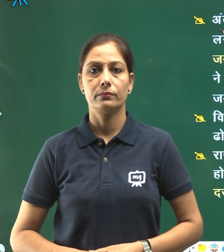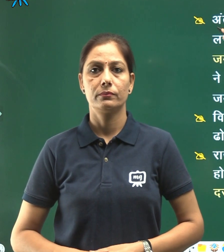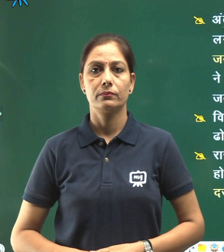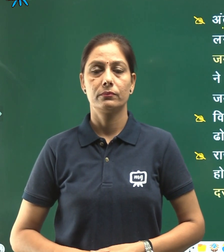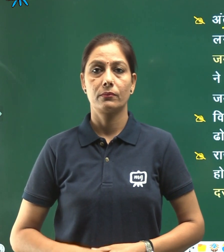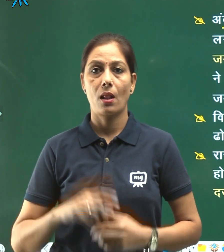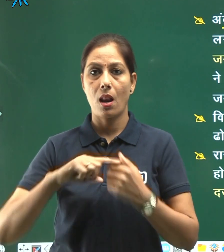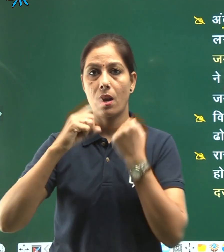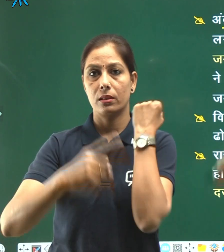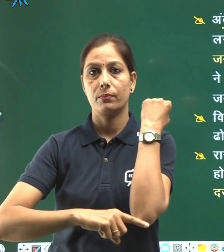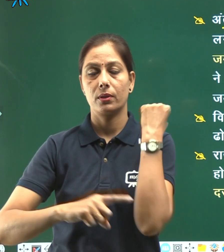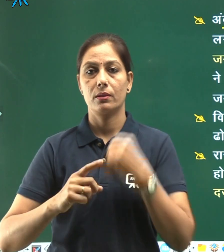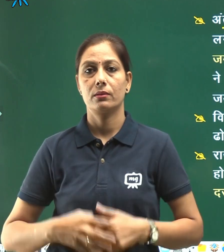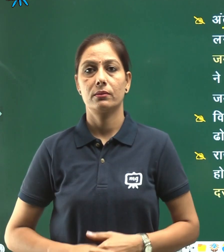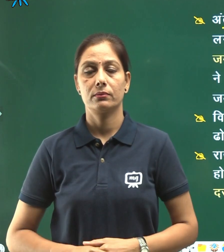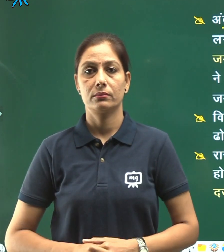अंत में